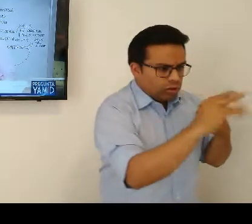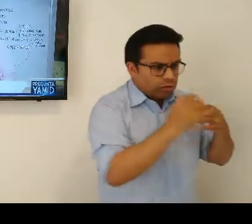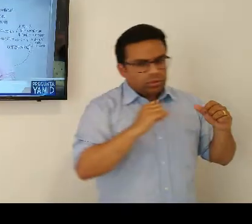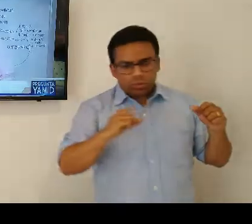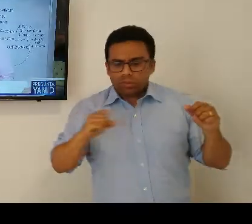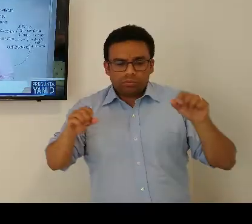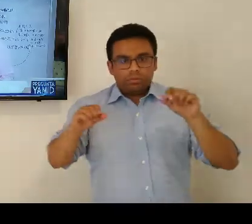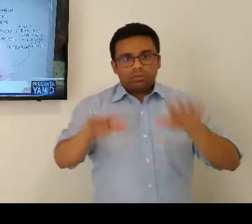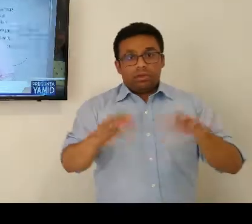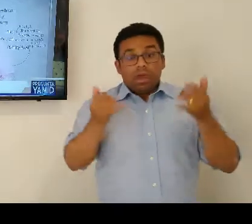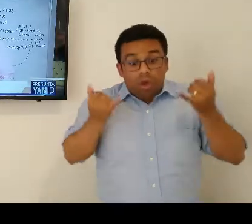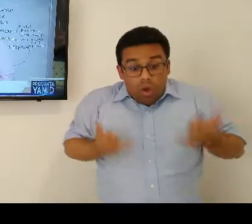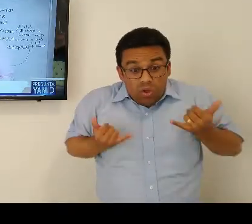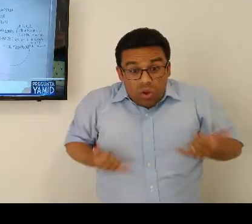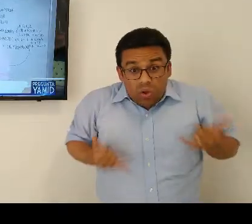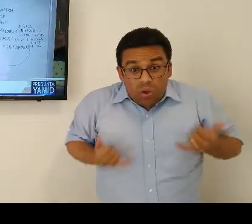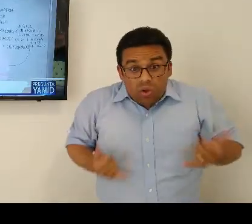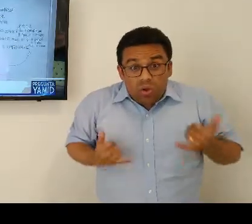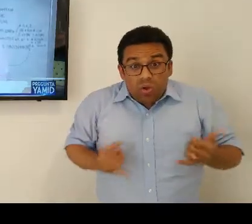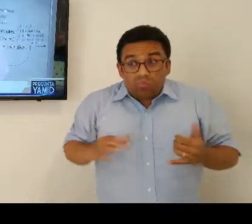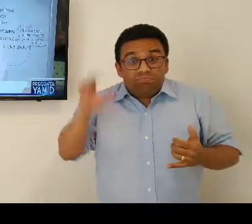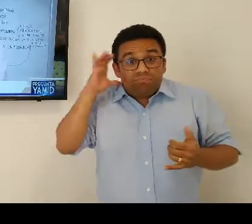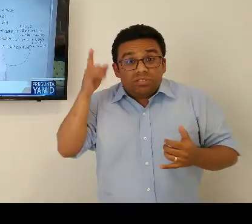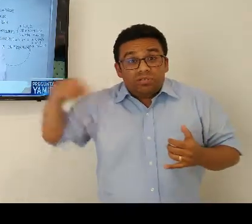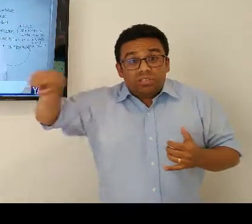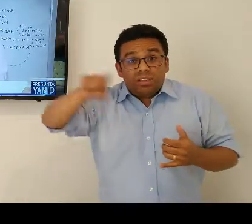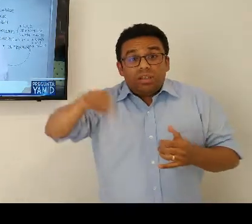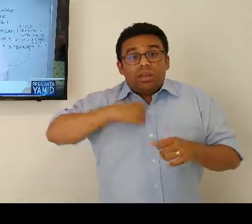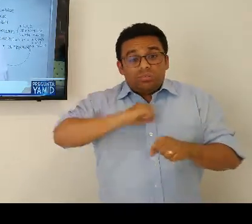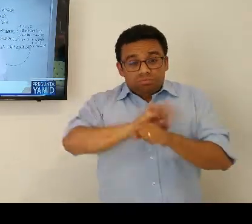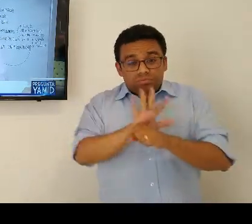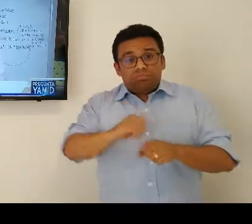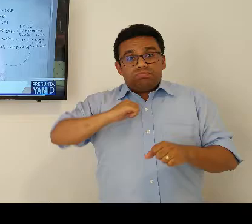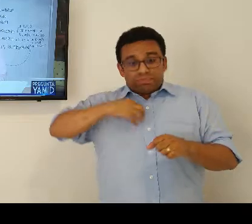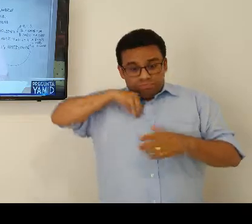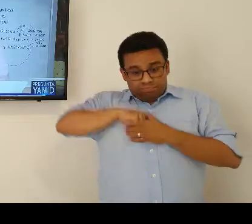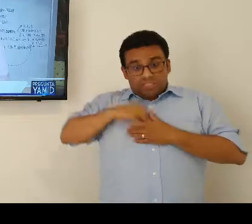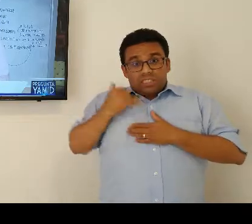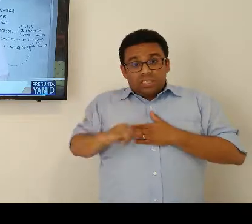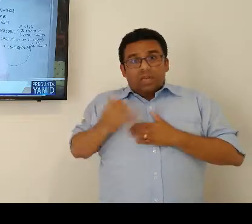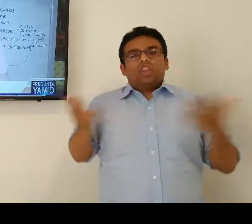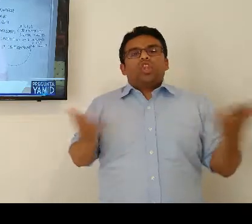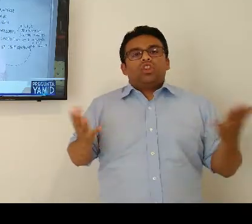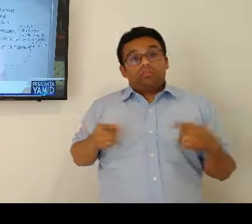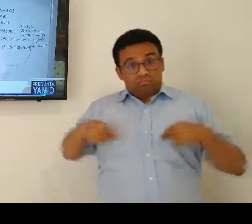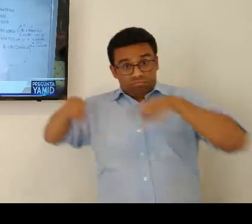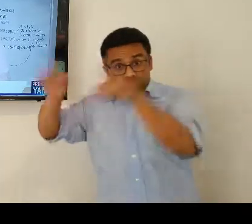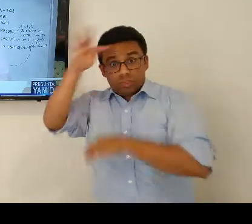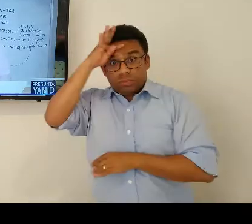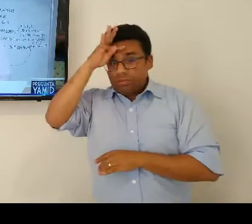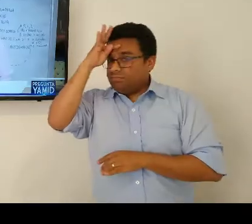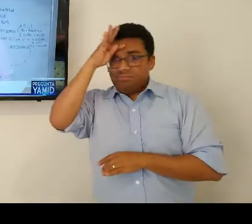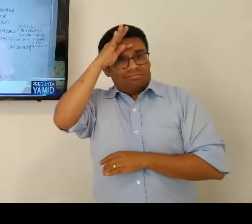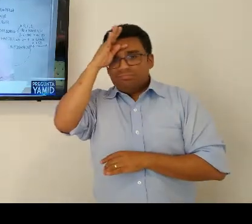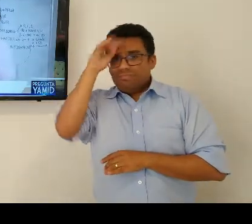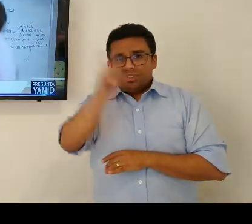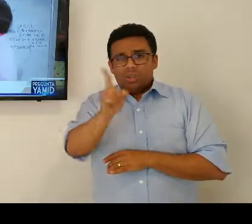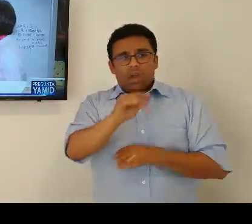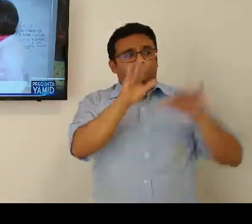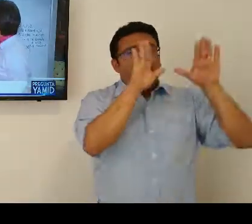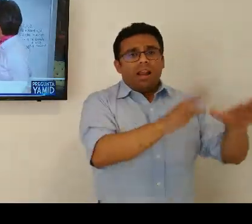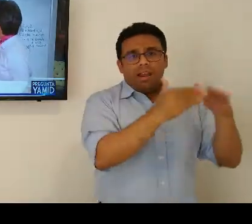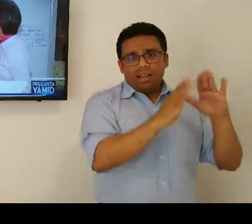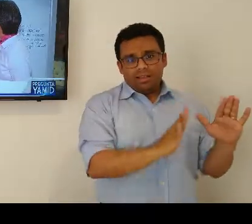la estamos tratando en su casa. La estamos tratando en su casa, evoluciona bien y se va recuperando lento pero seguro la